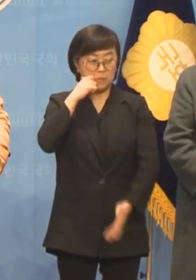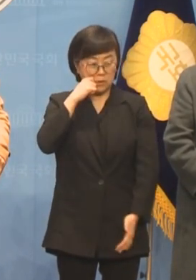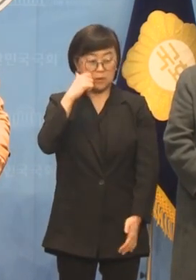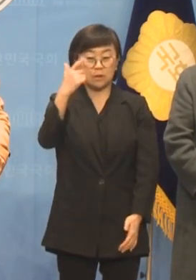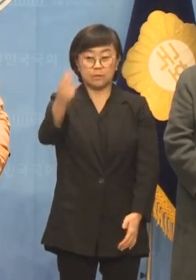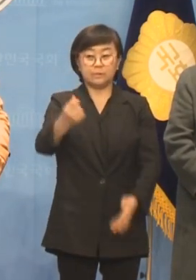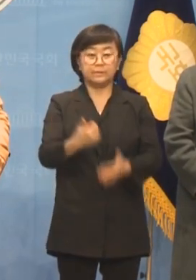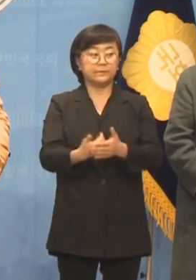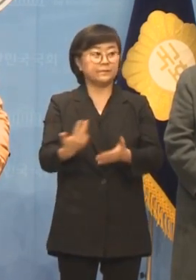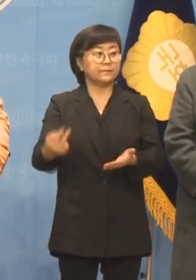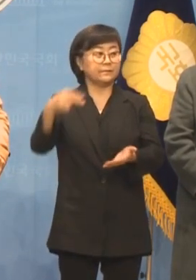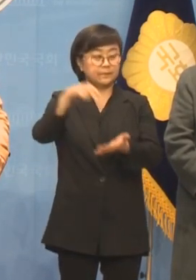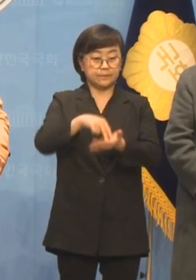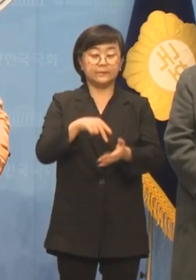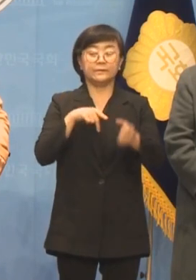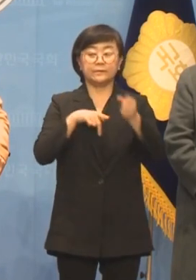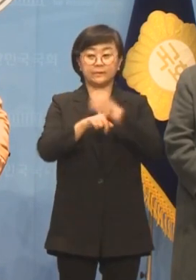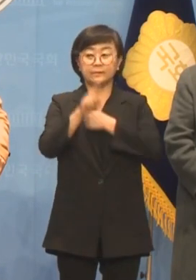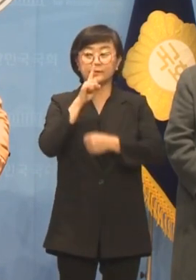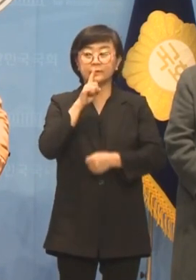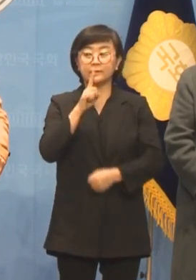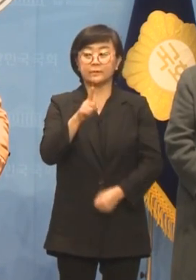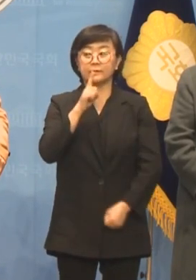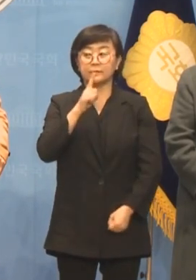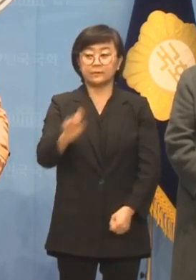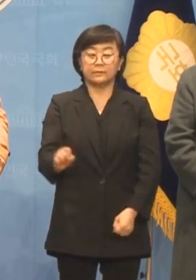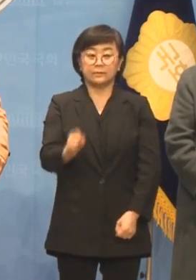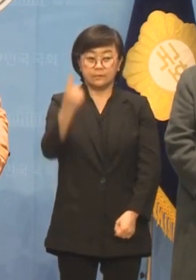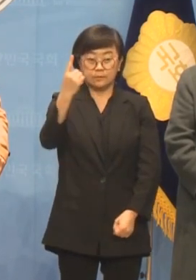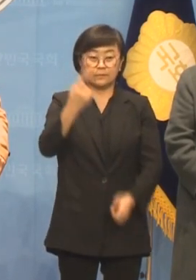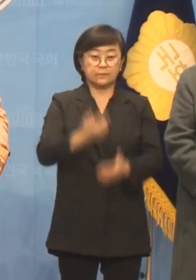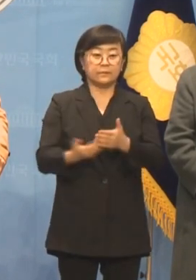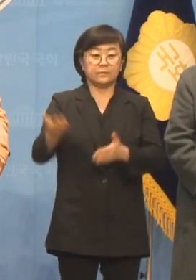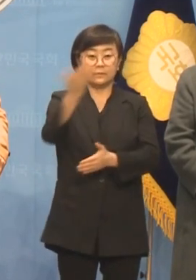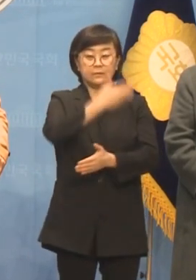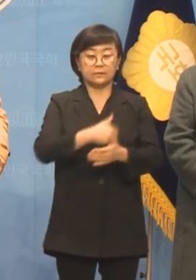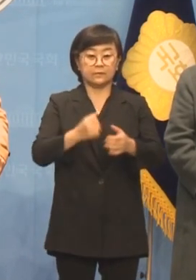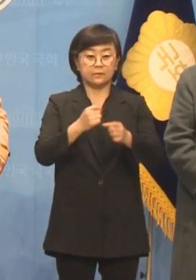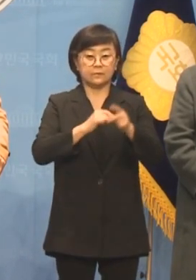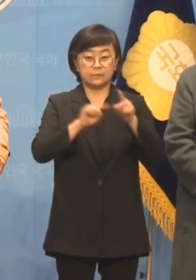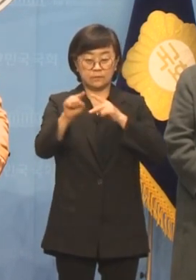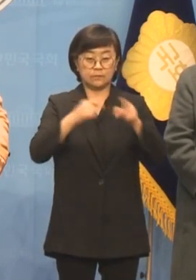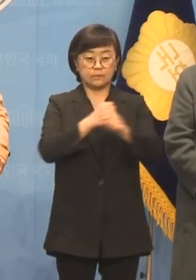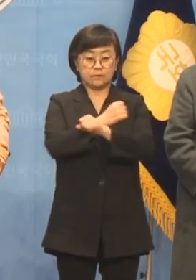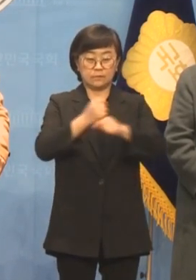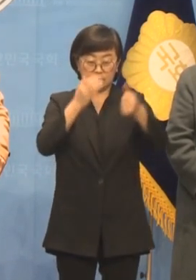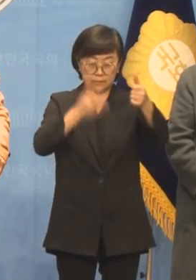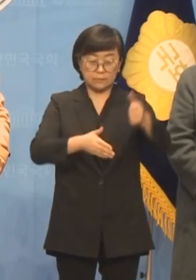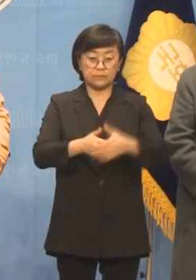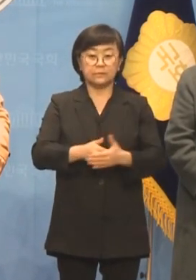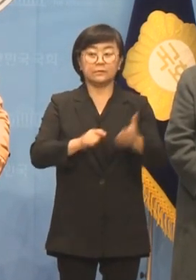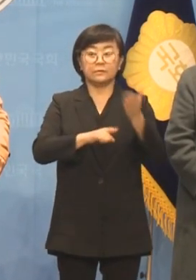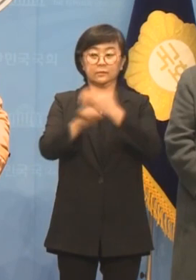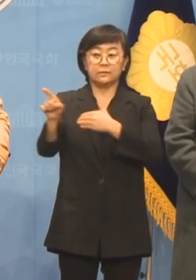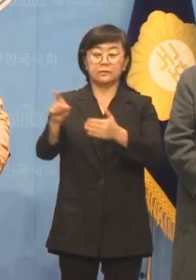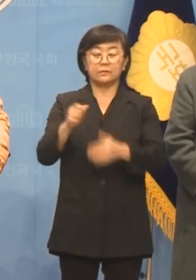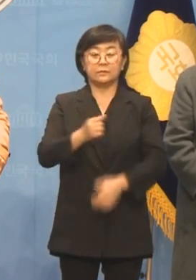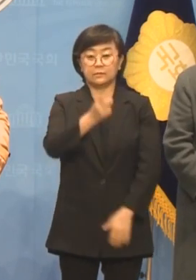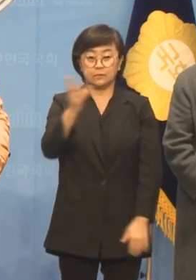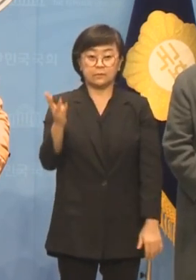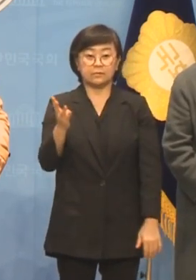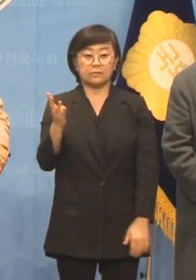같아서 제가 이렇게 폭로를 한 게 계기가 된 거니까 여러분들 널리 양해해 주시고, 그 외에도